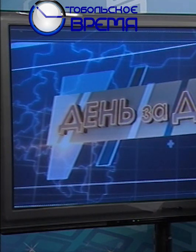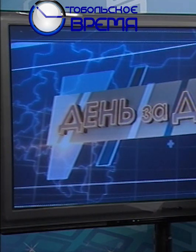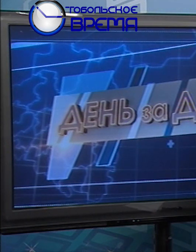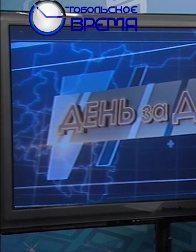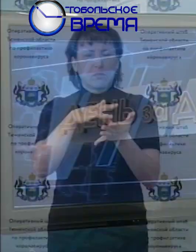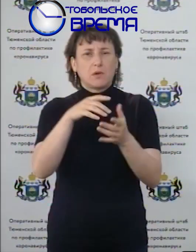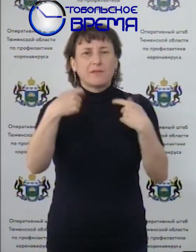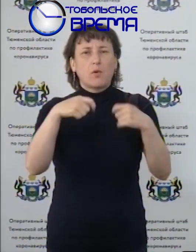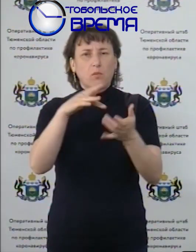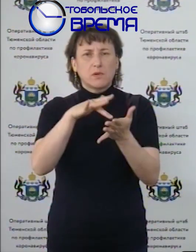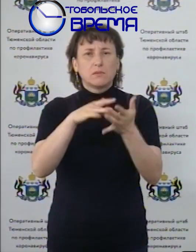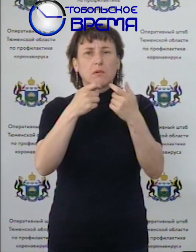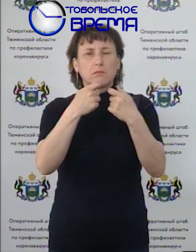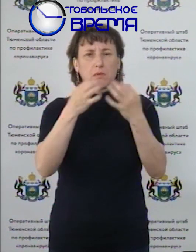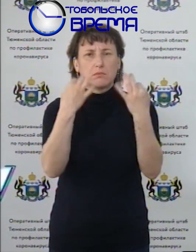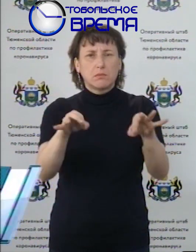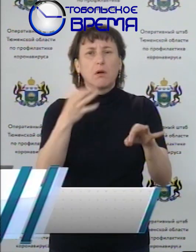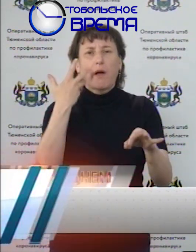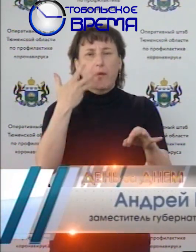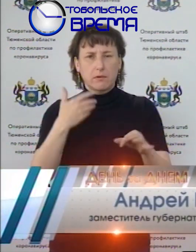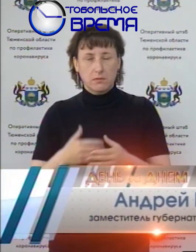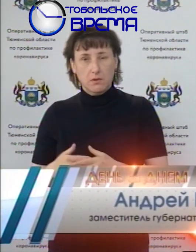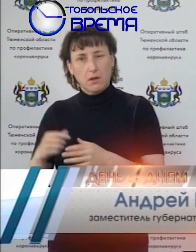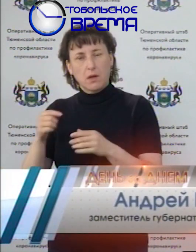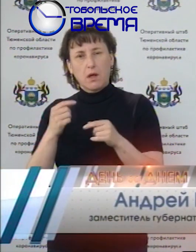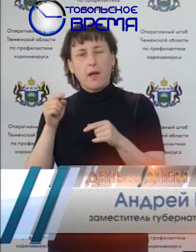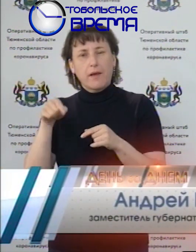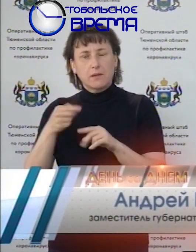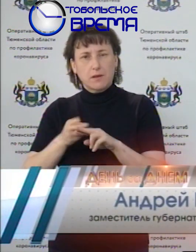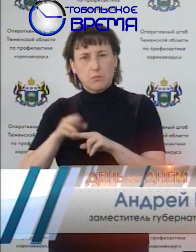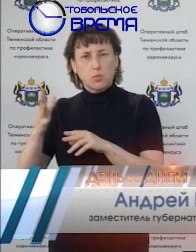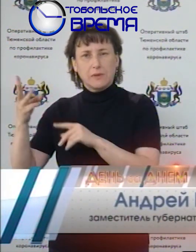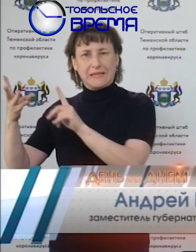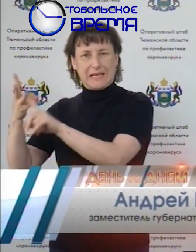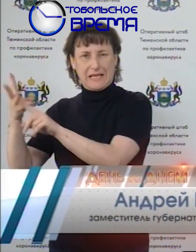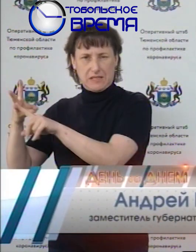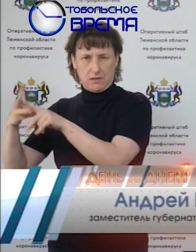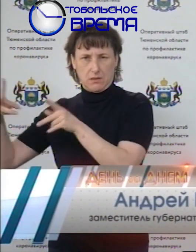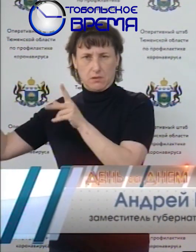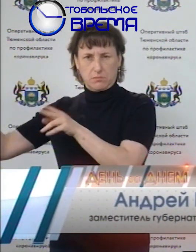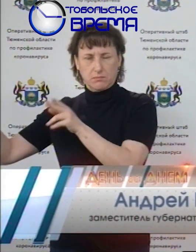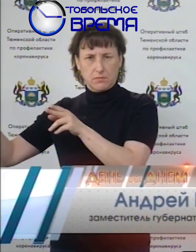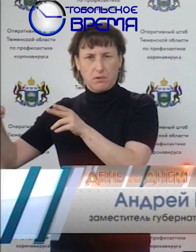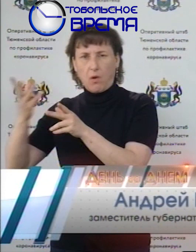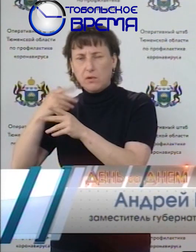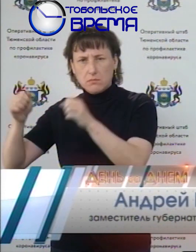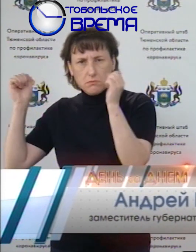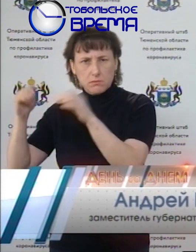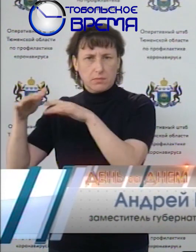торговых центрах. Торговые центры – это третий этап, самый последний, когда места